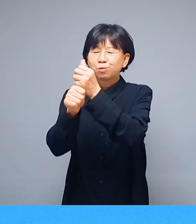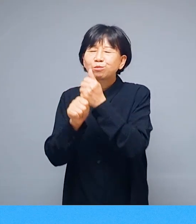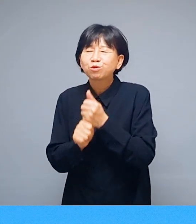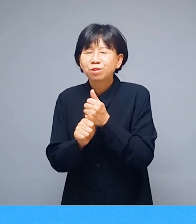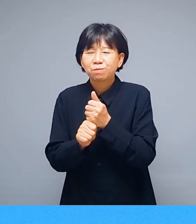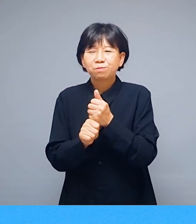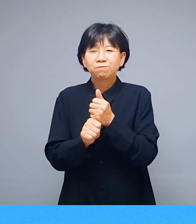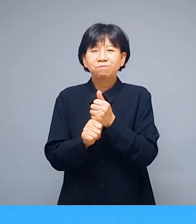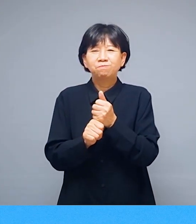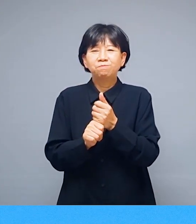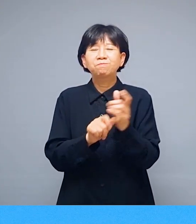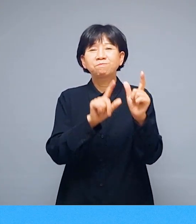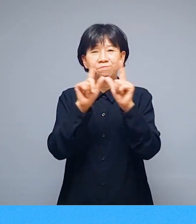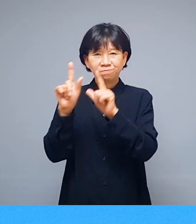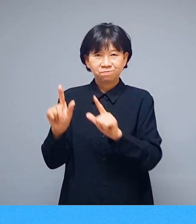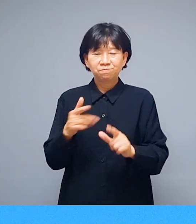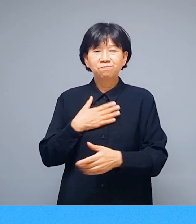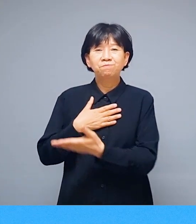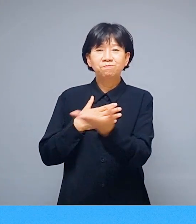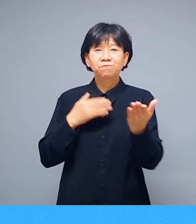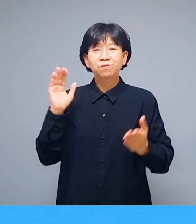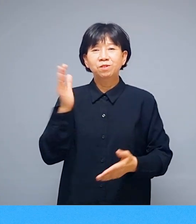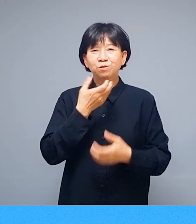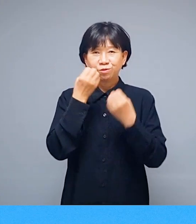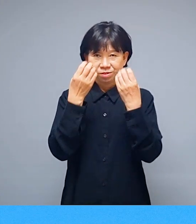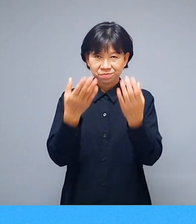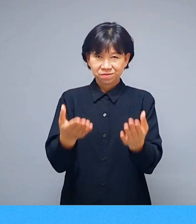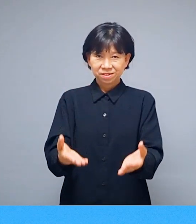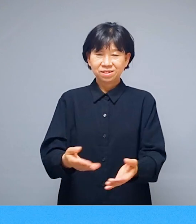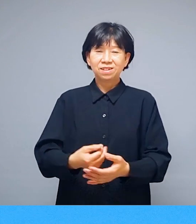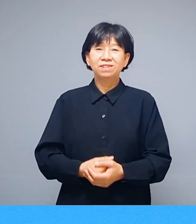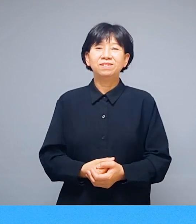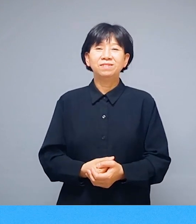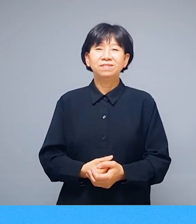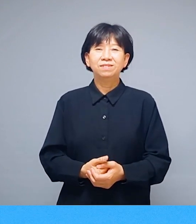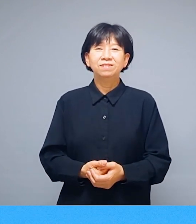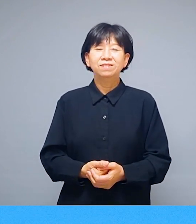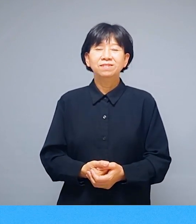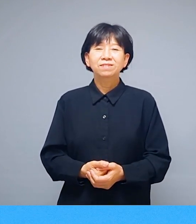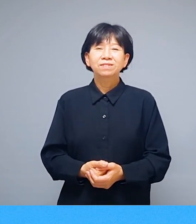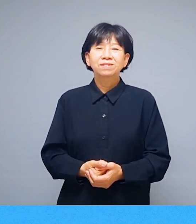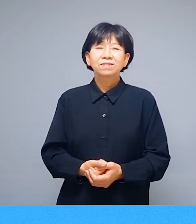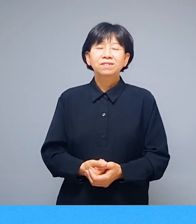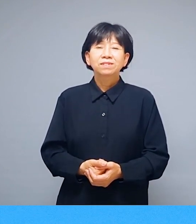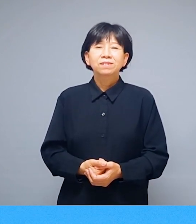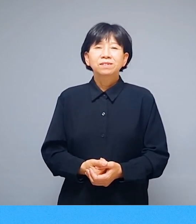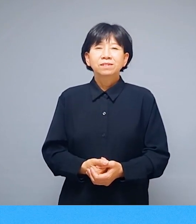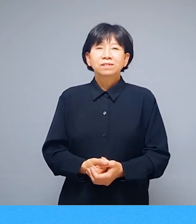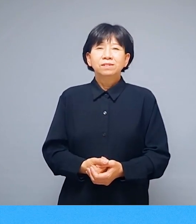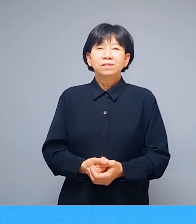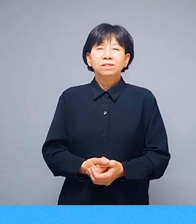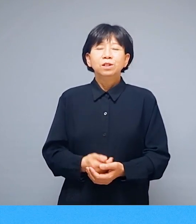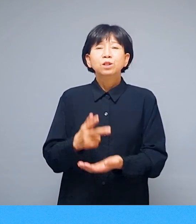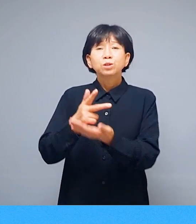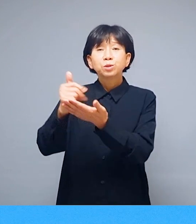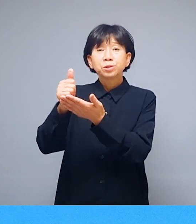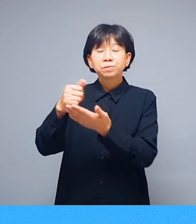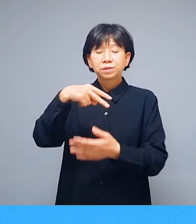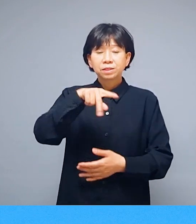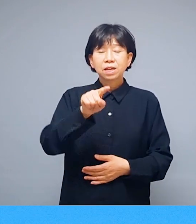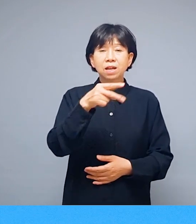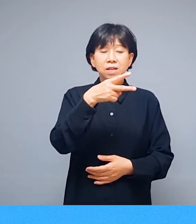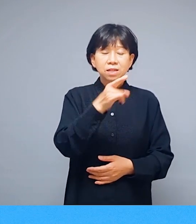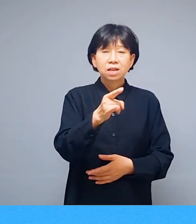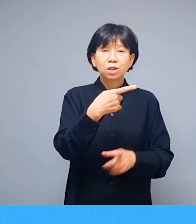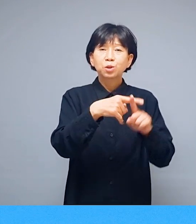붙들고 걸어가실 수 있는 저와 여러분 모두가 되실 수 있기를 소망합니다. 그리고 주님은 사대교회 안에